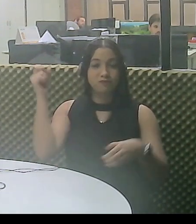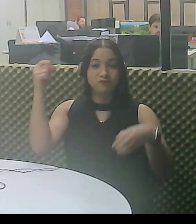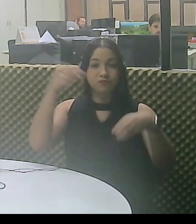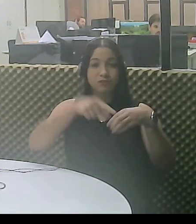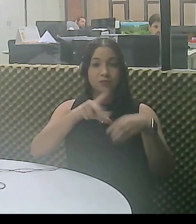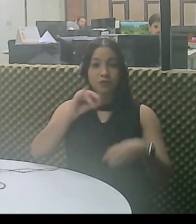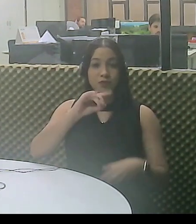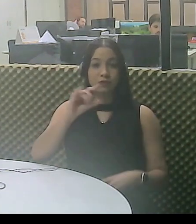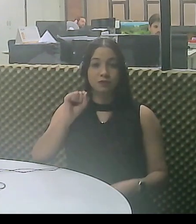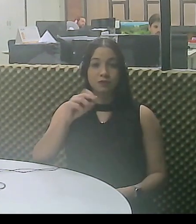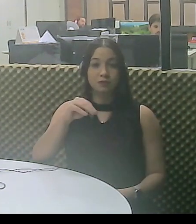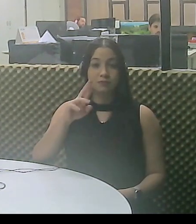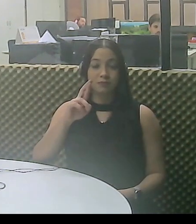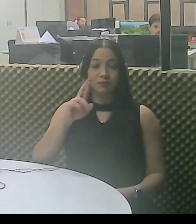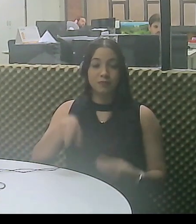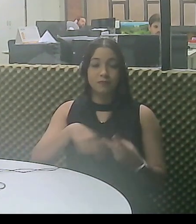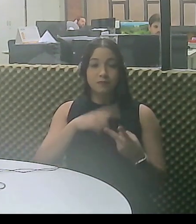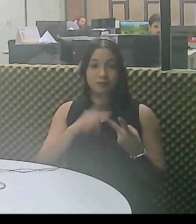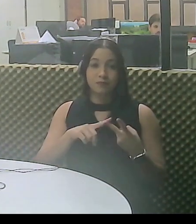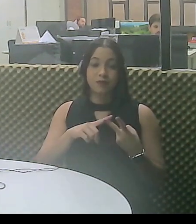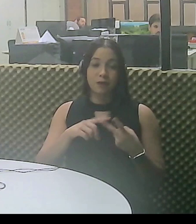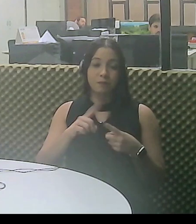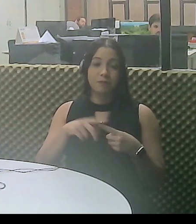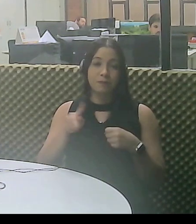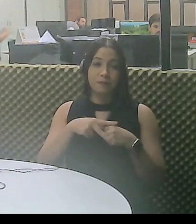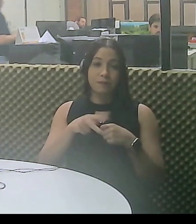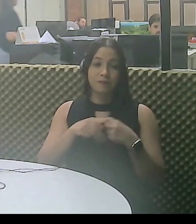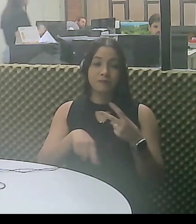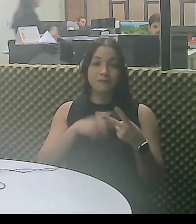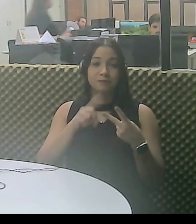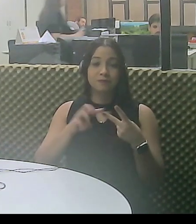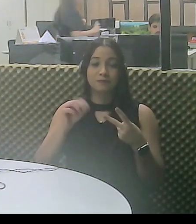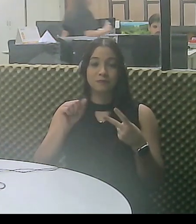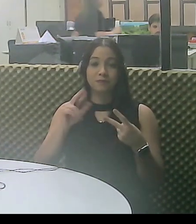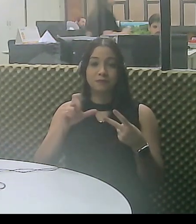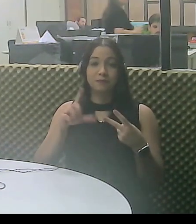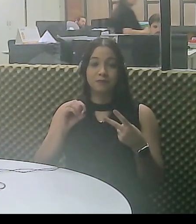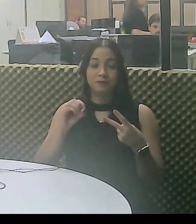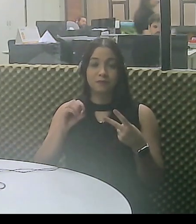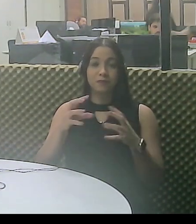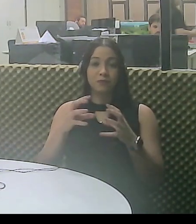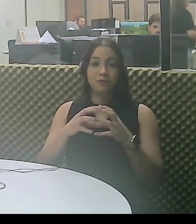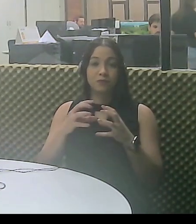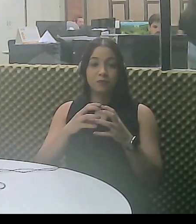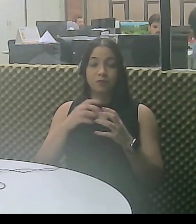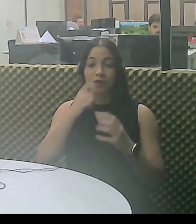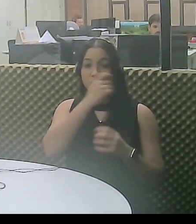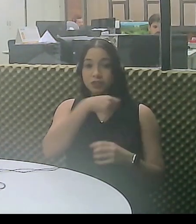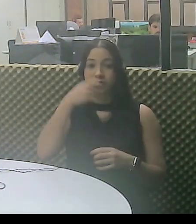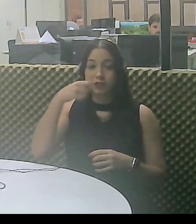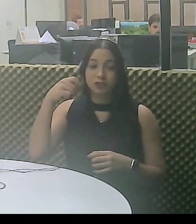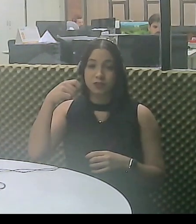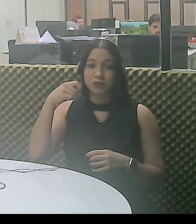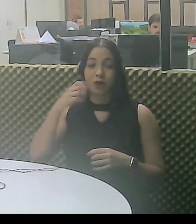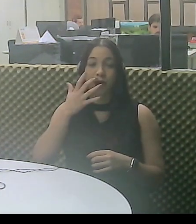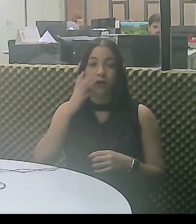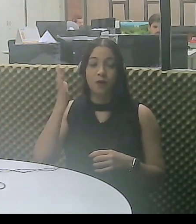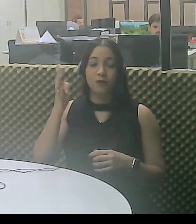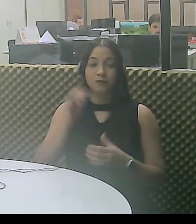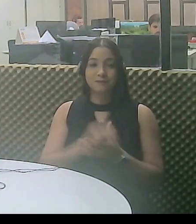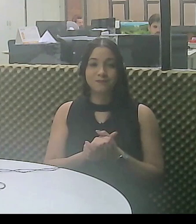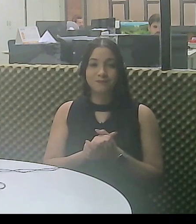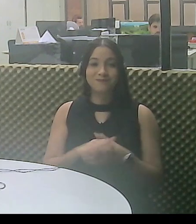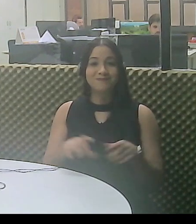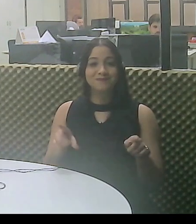Luismar Gomes do Primus Futebol Clube da série prata e Marcelo Lima da Silva da equipe protético os grão médio da série ouro